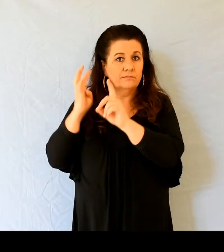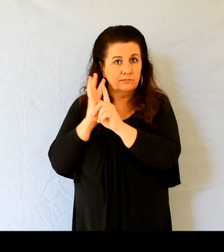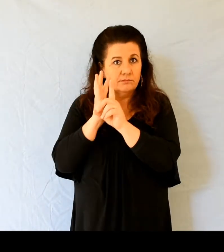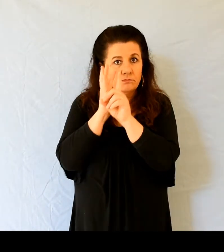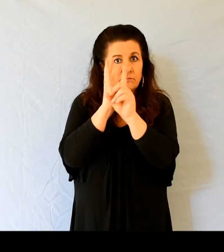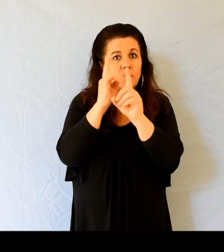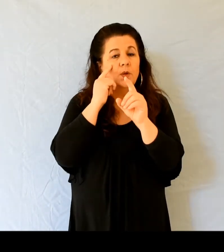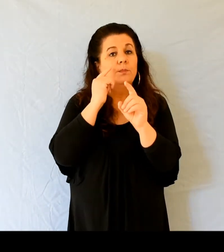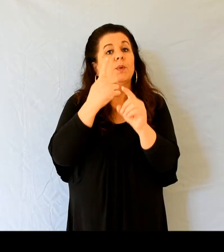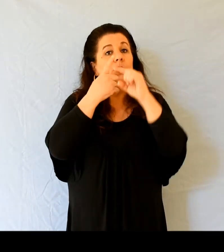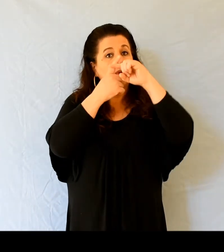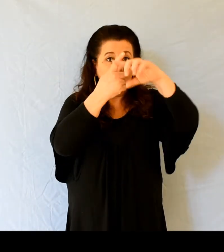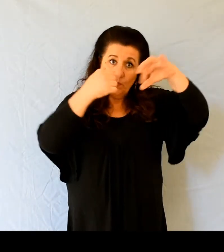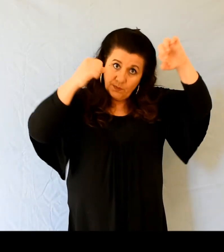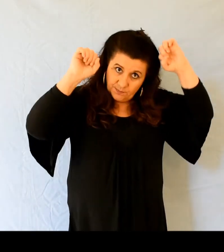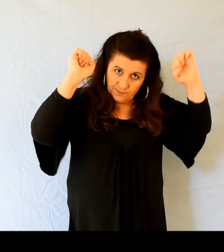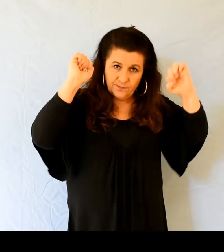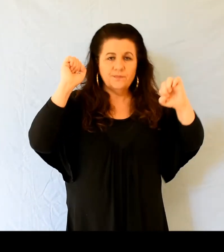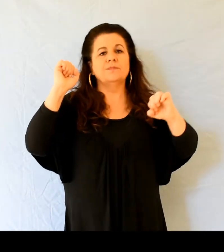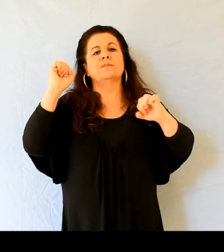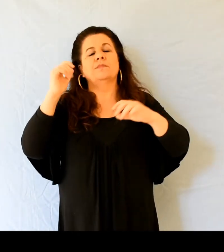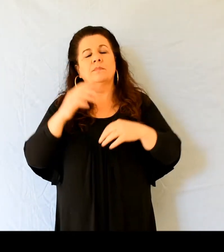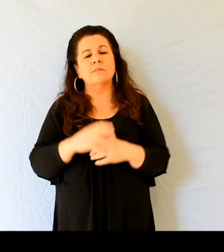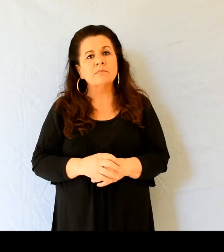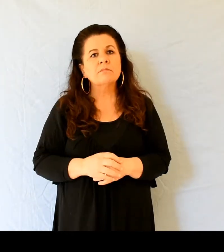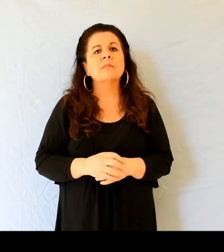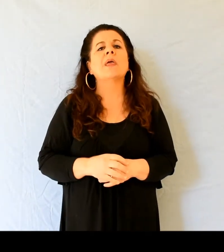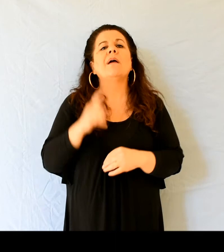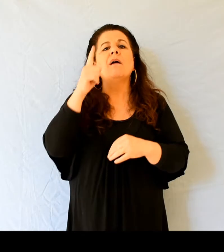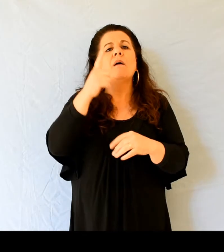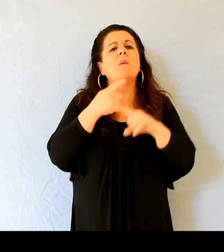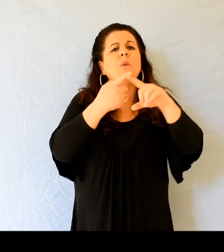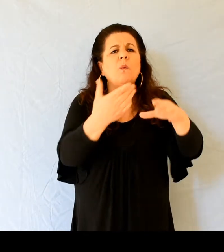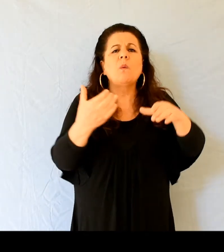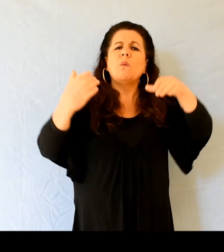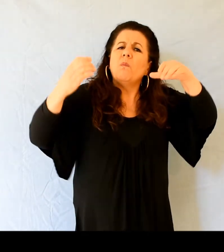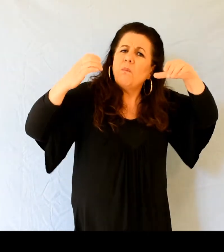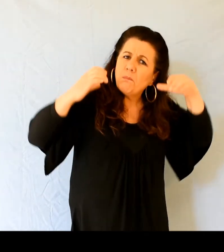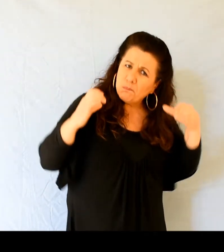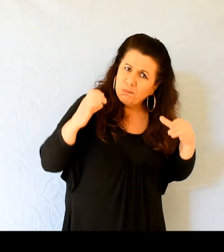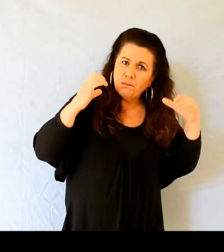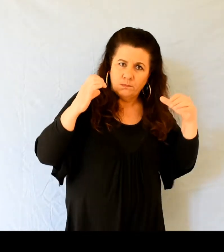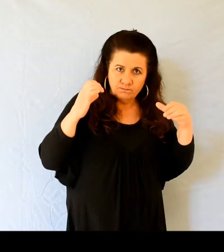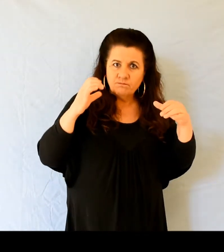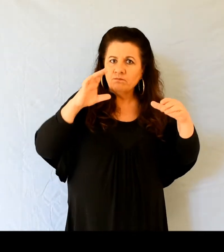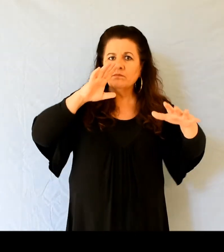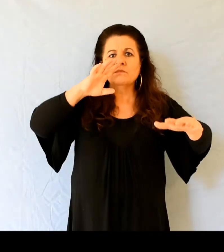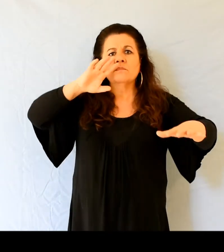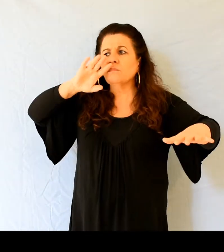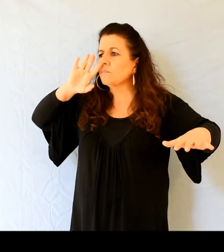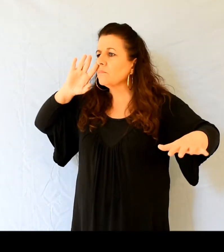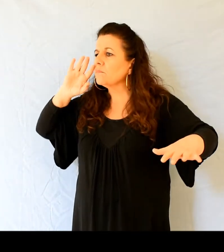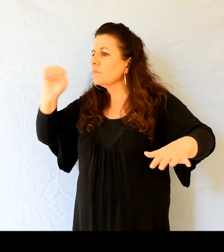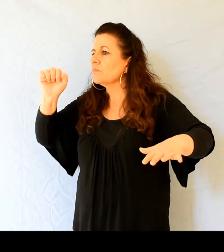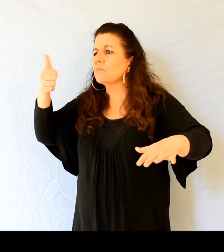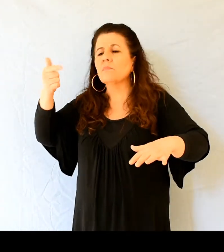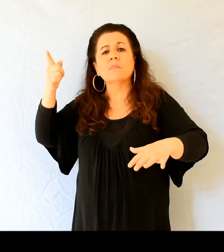Ils réquisitionnèrent pour porter sa croix un passant, Simon de Cyrène,